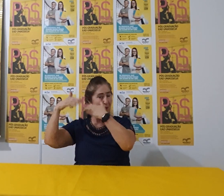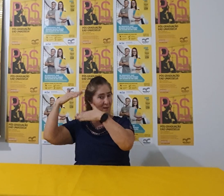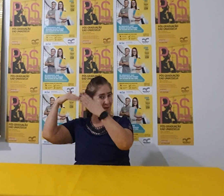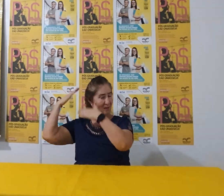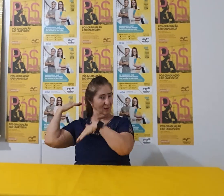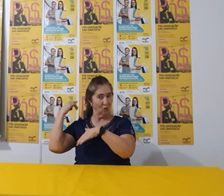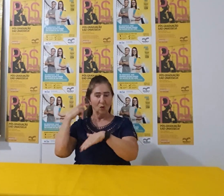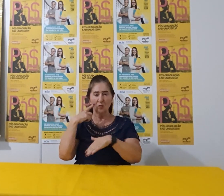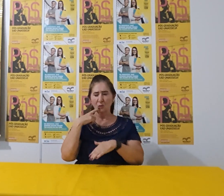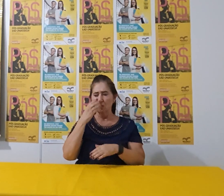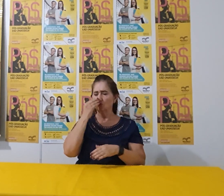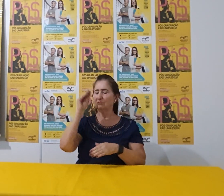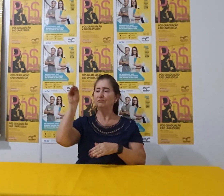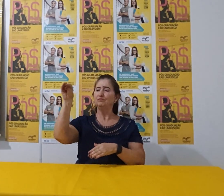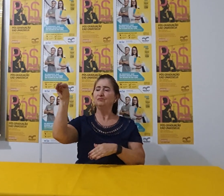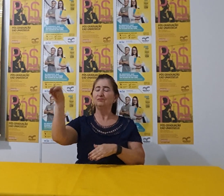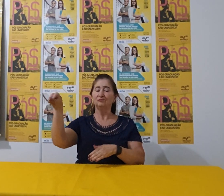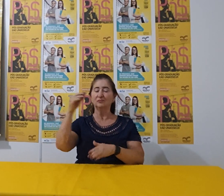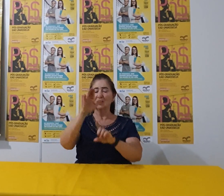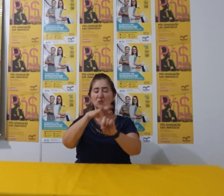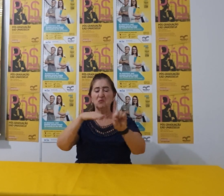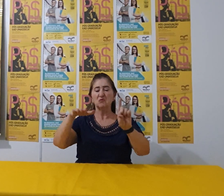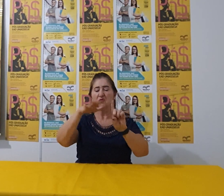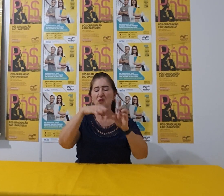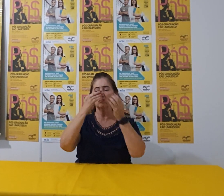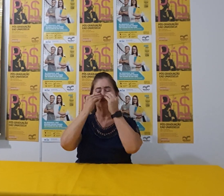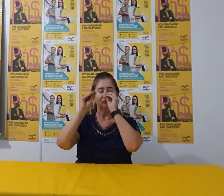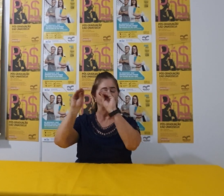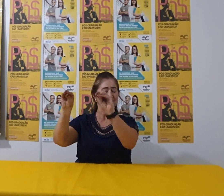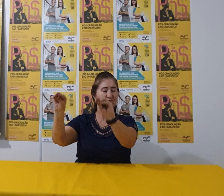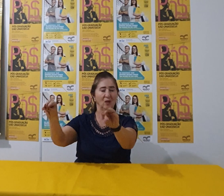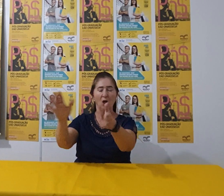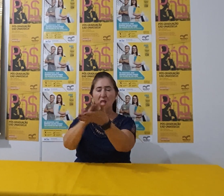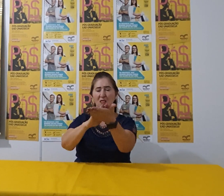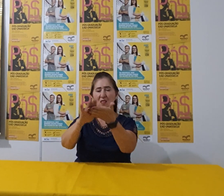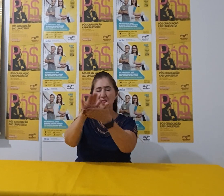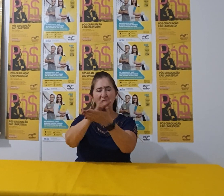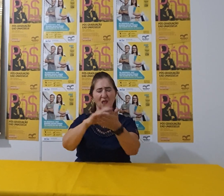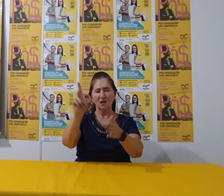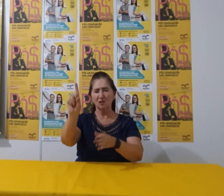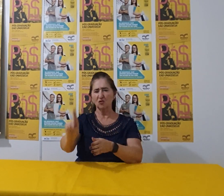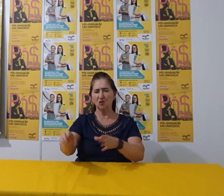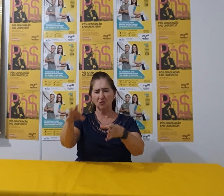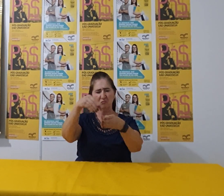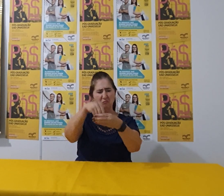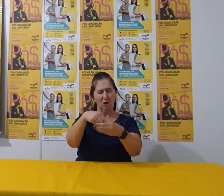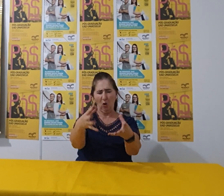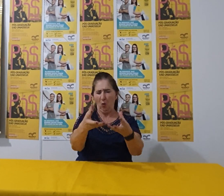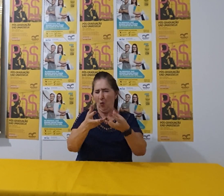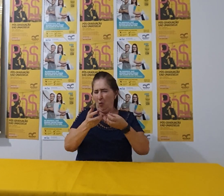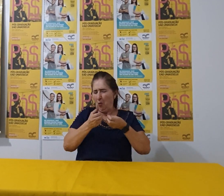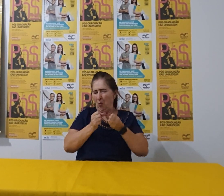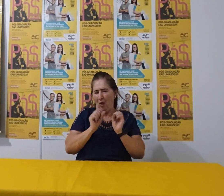surdo era desprezado pela sociedade e não possuía direitos como herança ou a possibilidade de